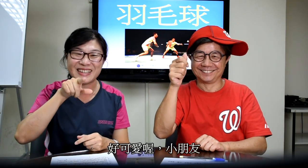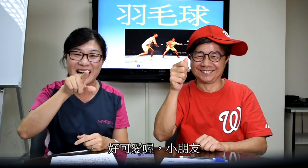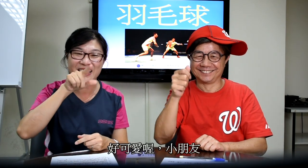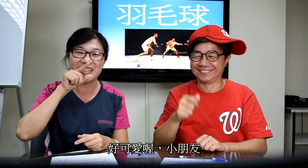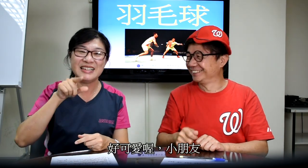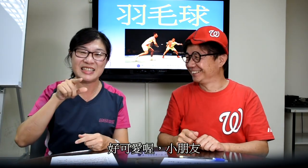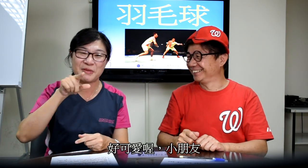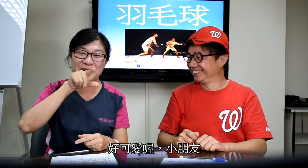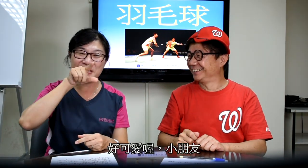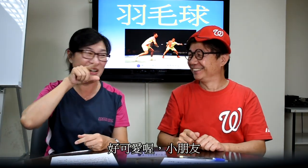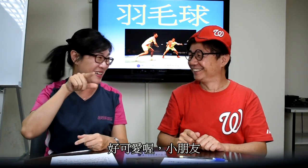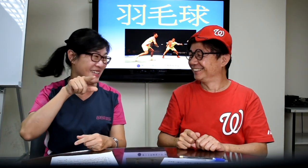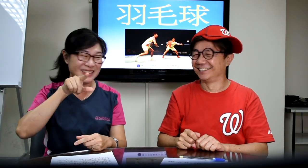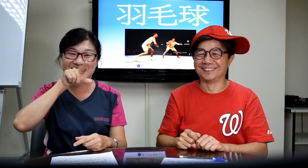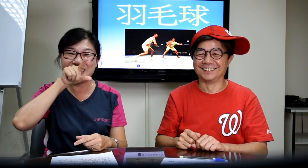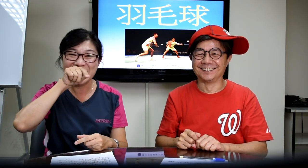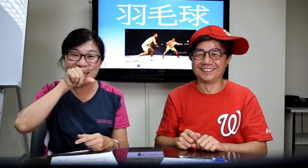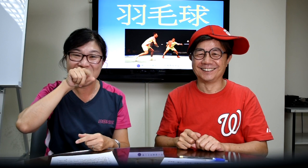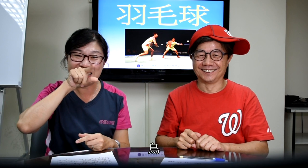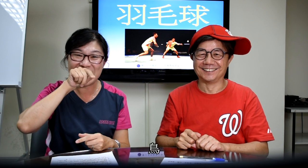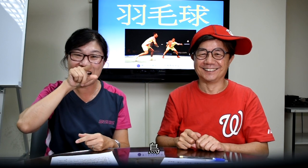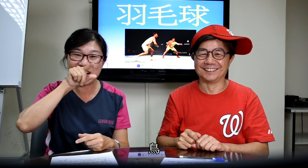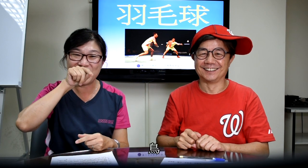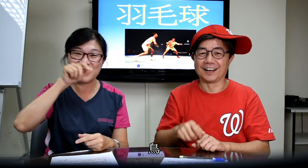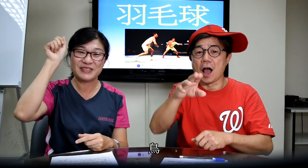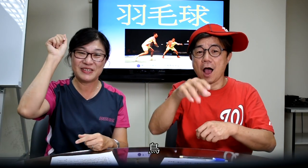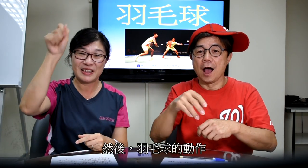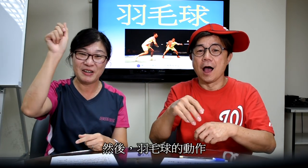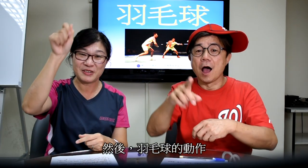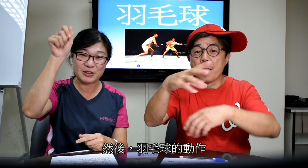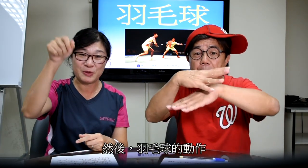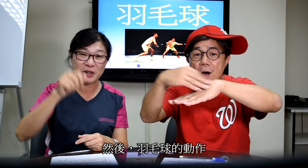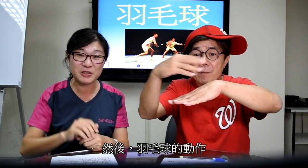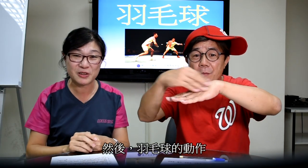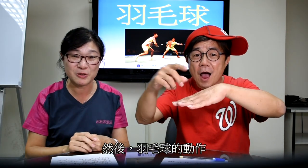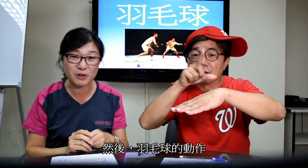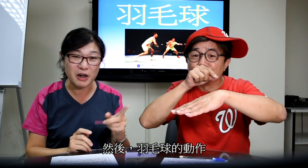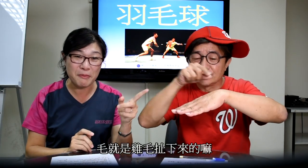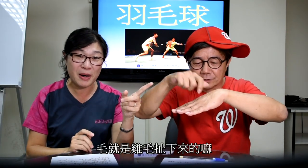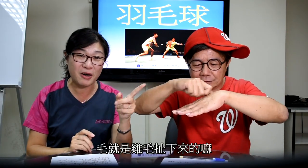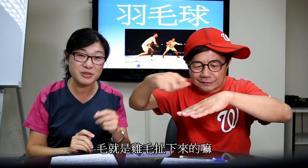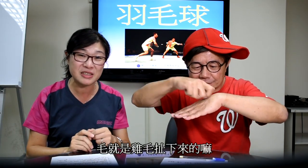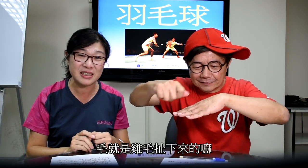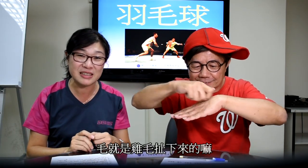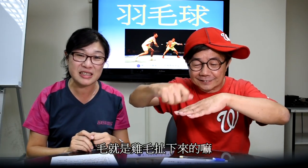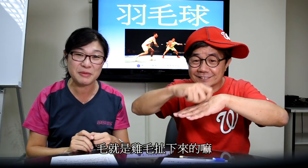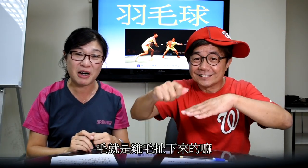爱，小朋友是鸟，然后羽毛球的动作，毛就是鸡毛扯